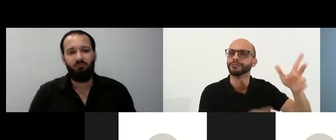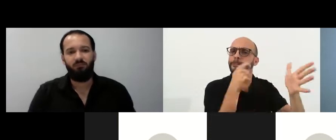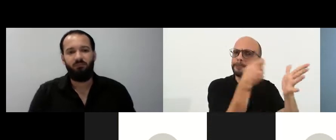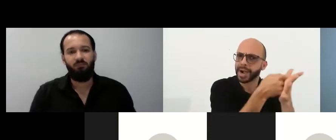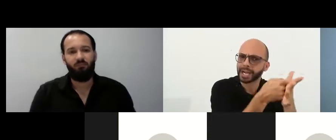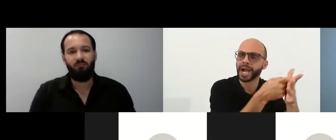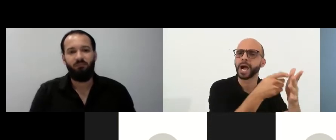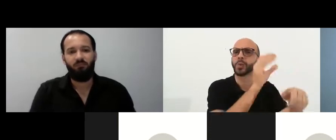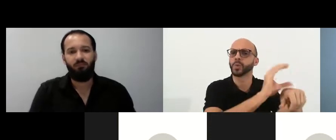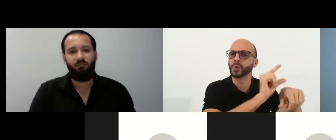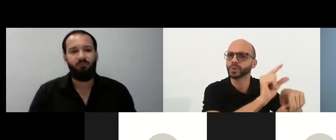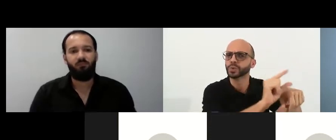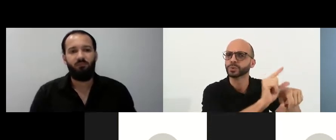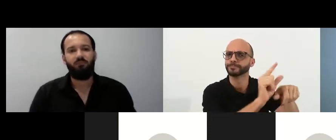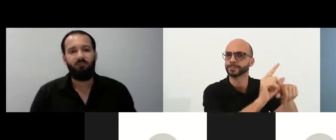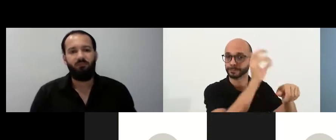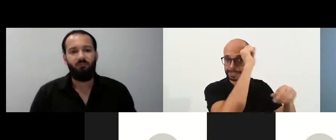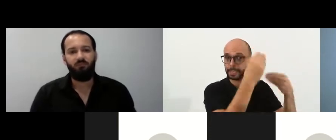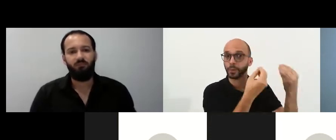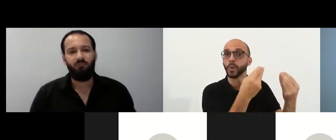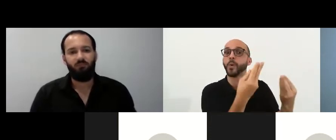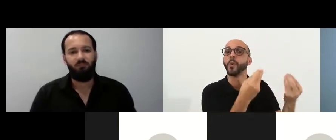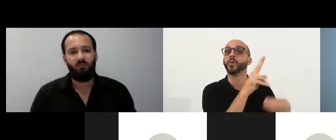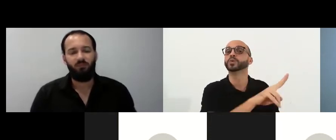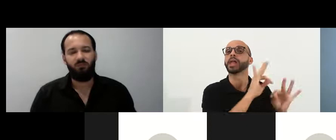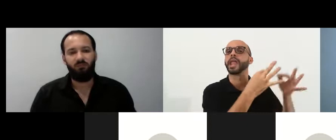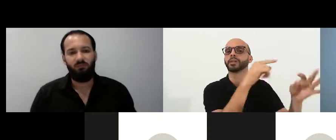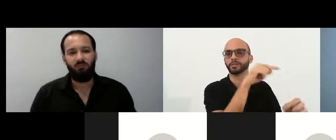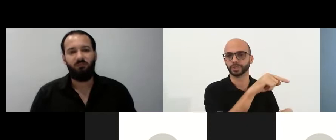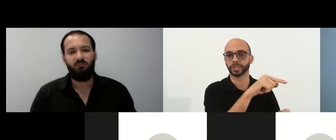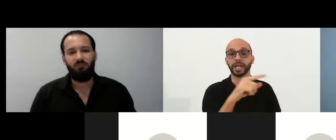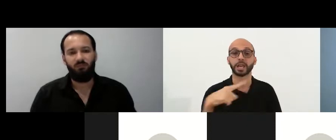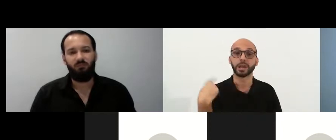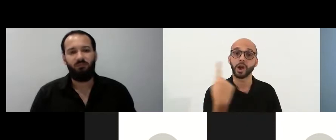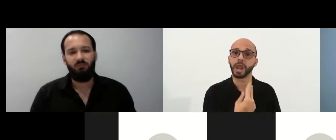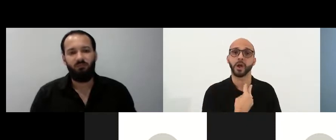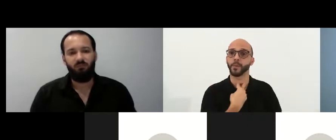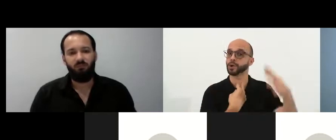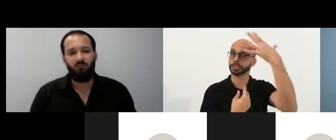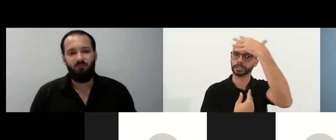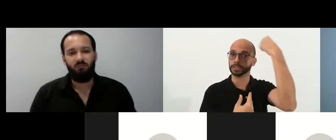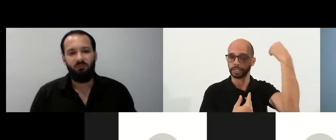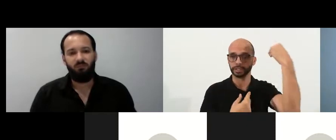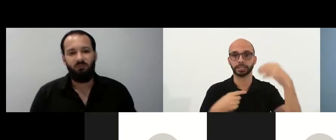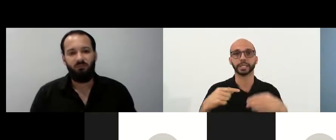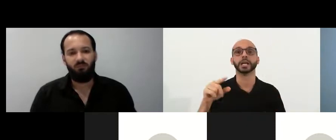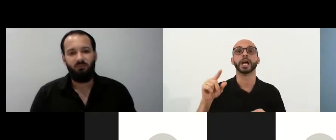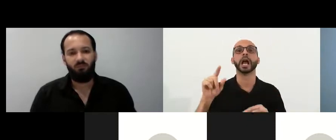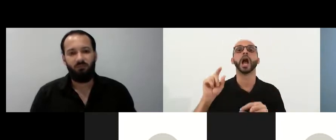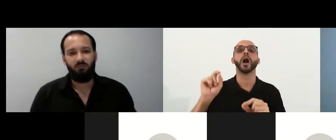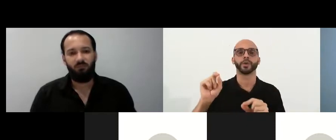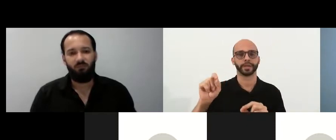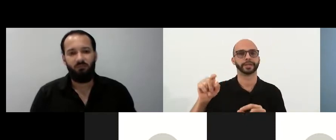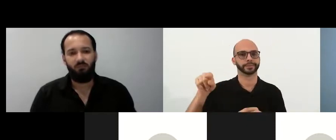etc. E nós precisamos pagar, né, cursos, mini cursos de como utilizar essas tecnologias também. Nós não